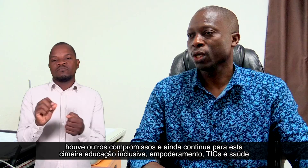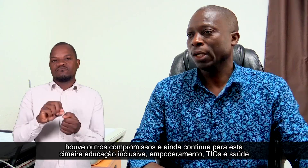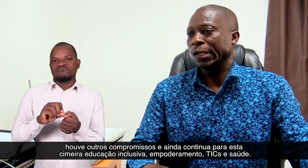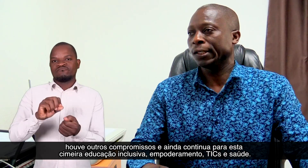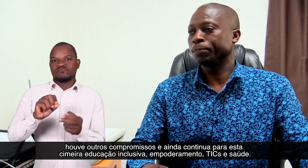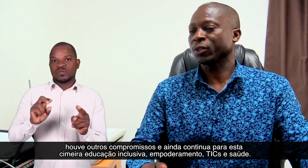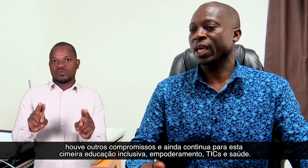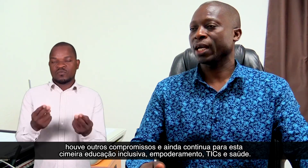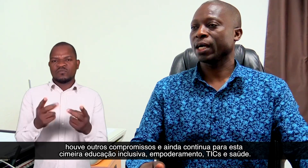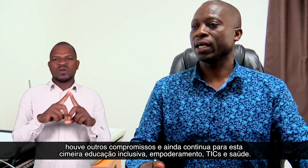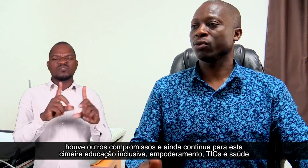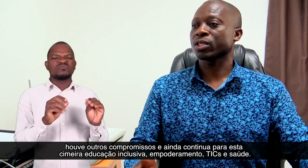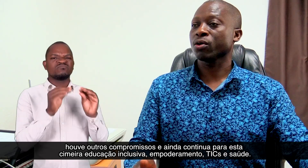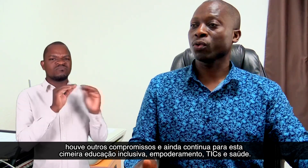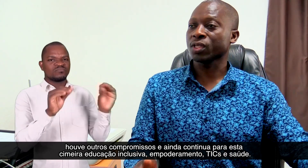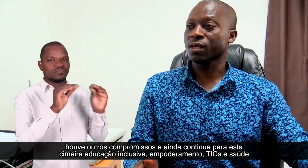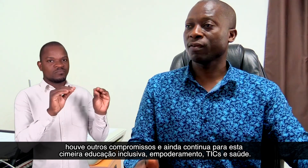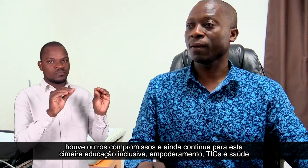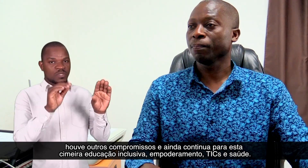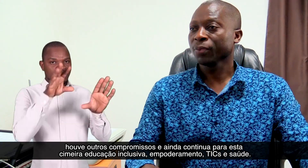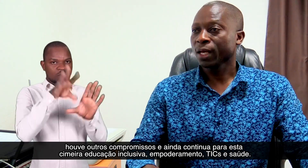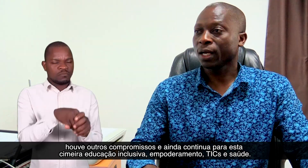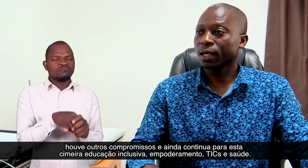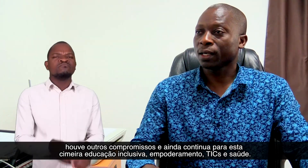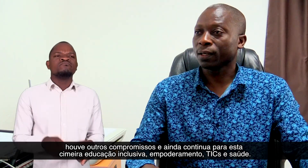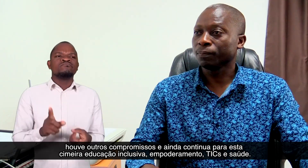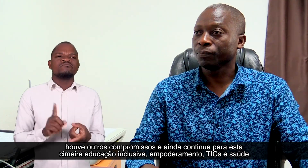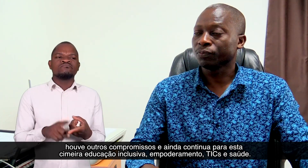novos, que era a educação inclusiva,